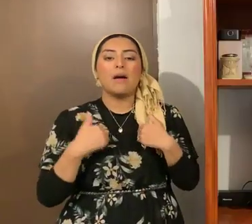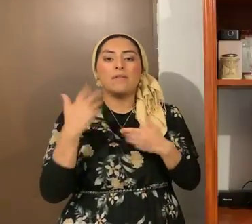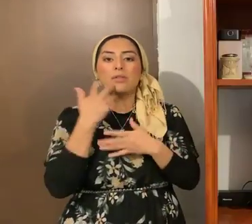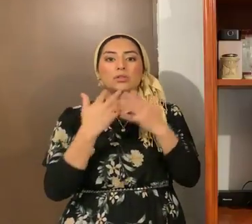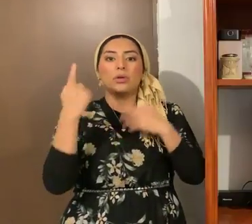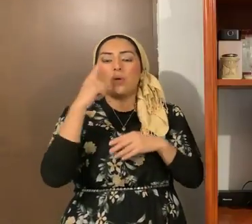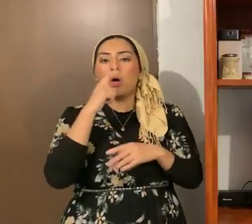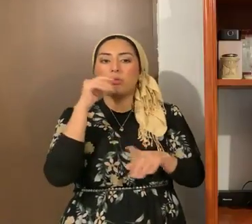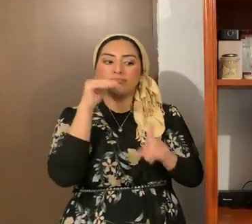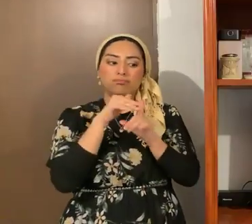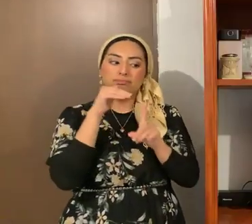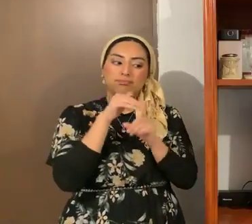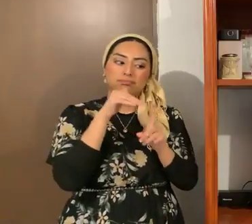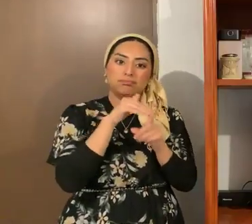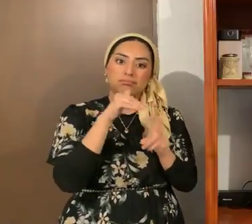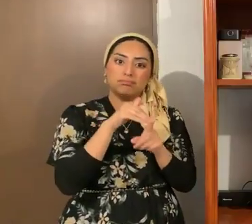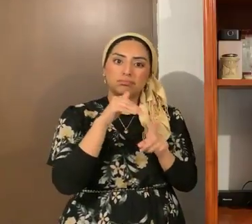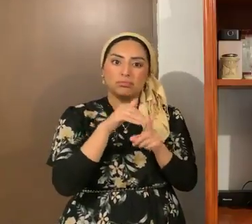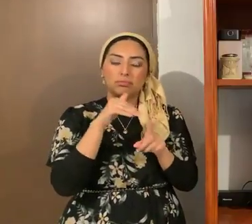instigador.